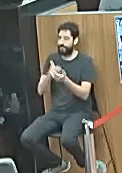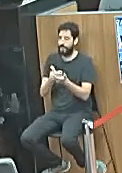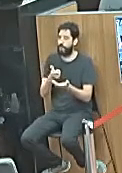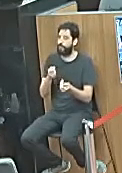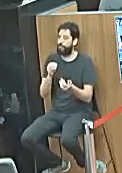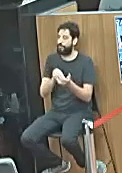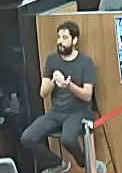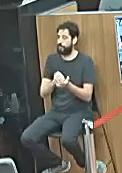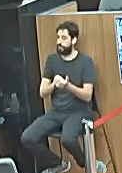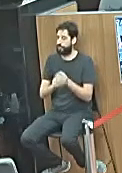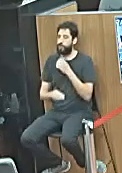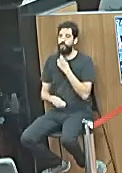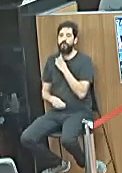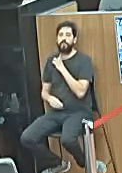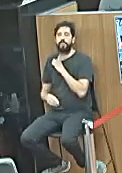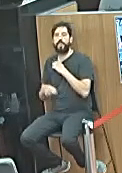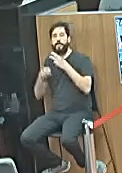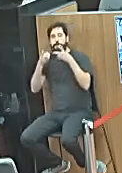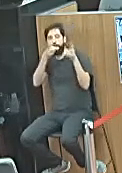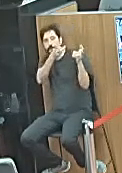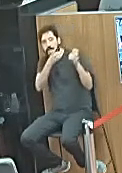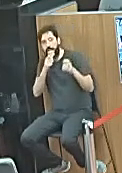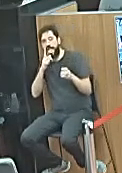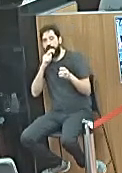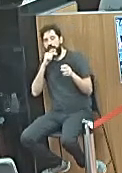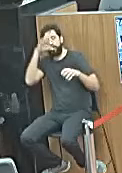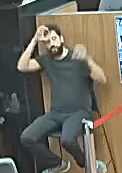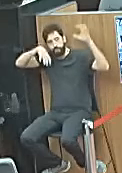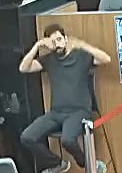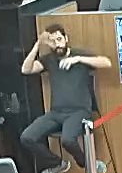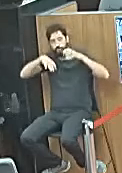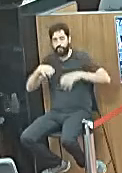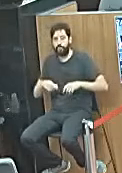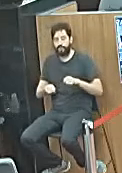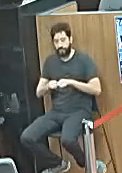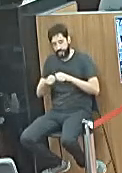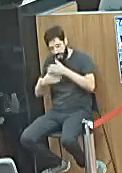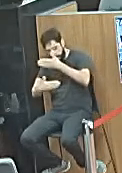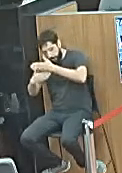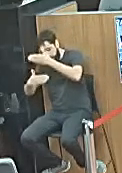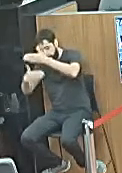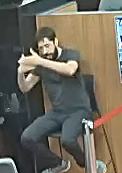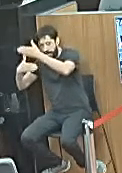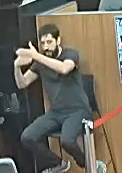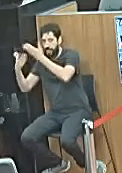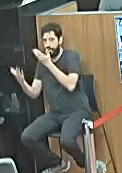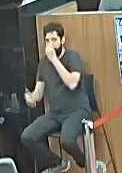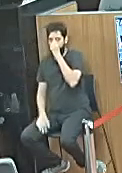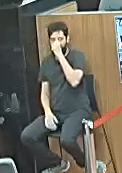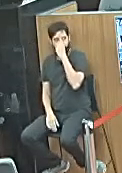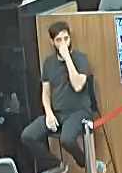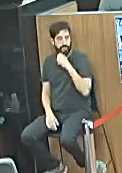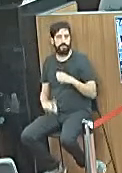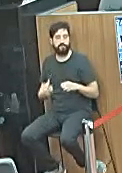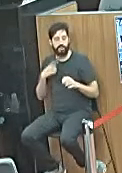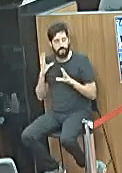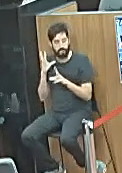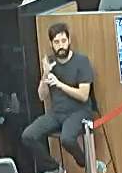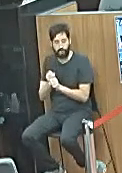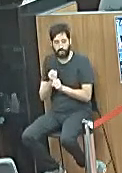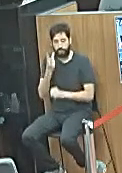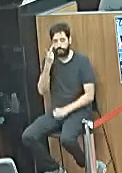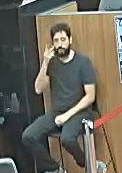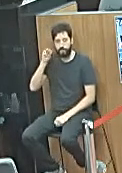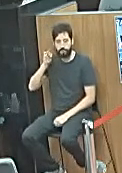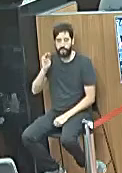questão de captação de água da chuva a construção de barraginhas netter existe eu não me engano um a totalidade de mais dois